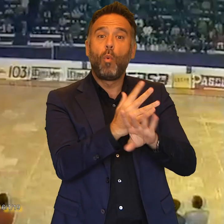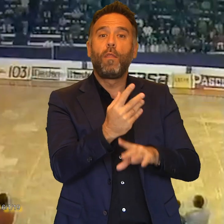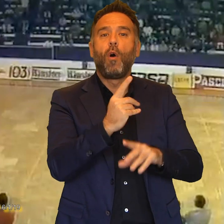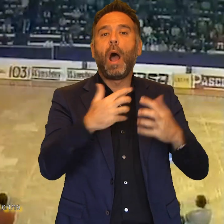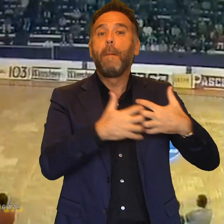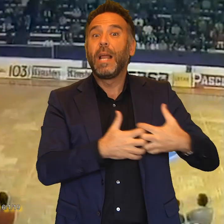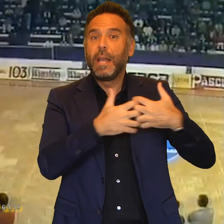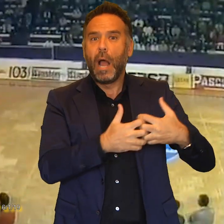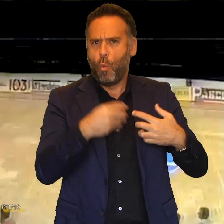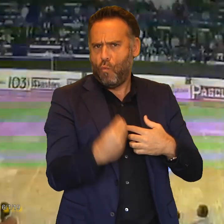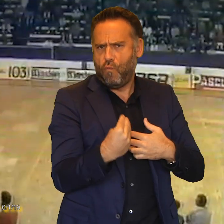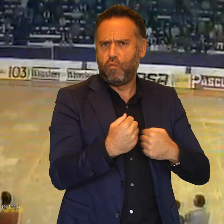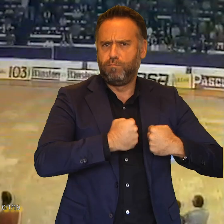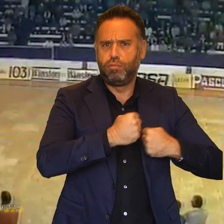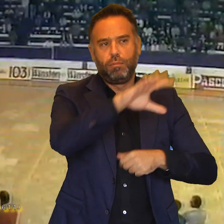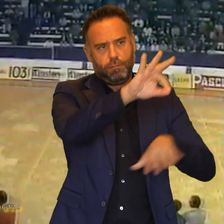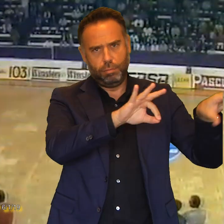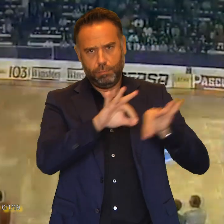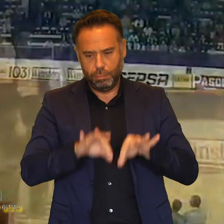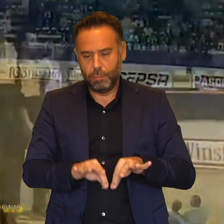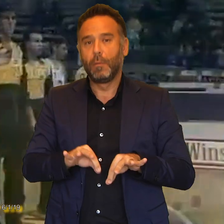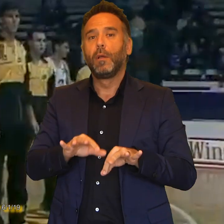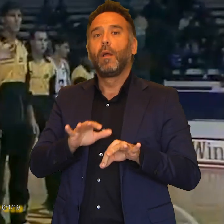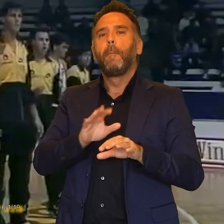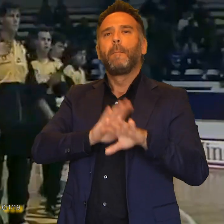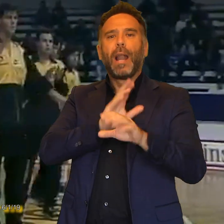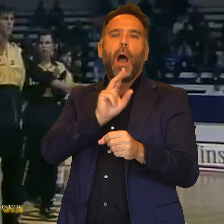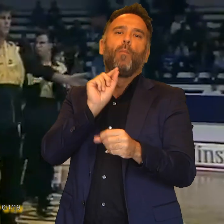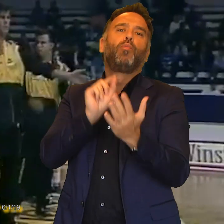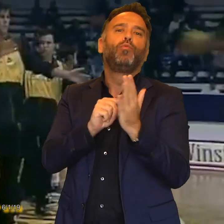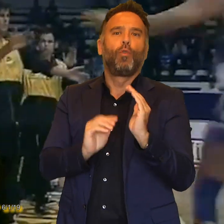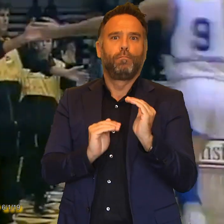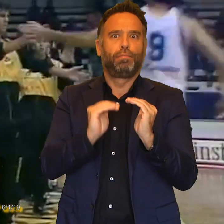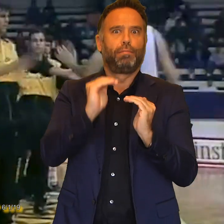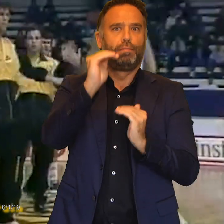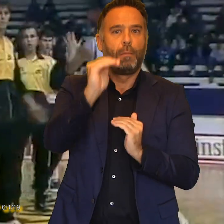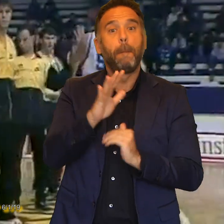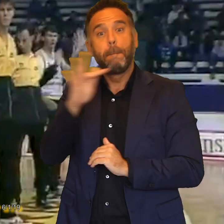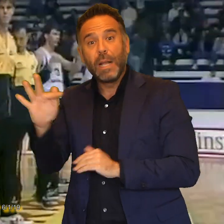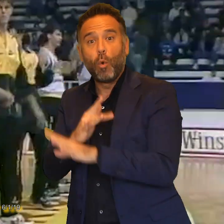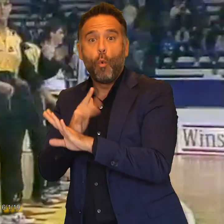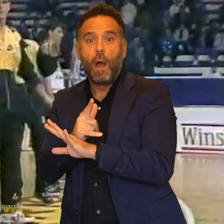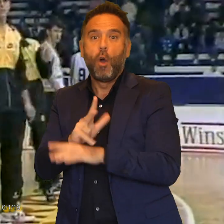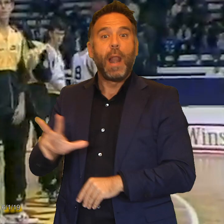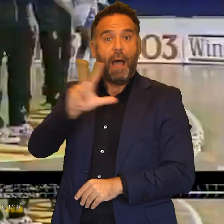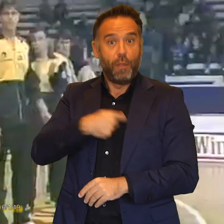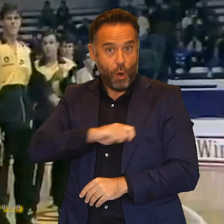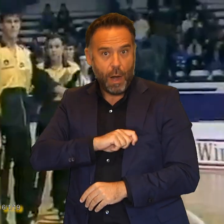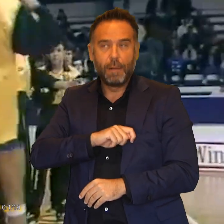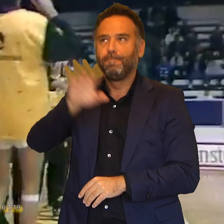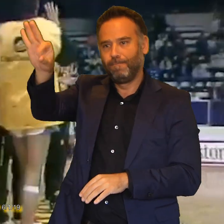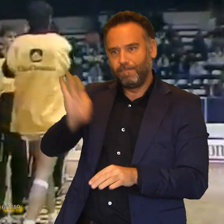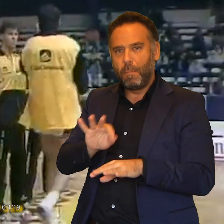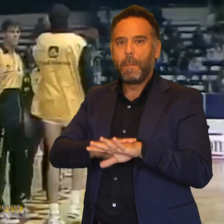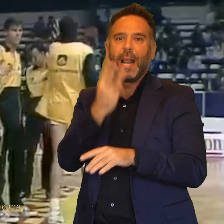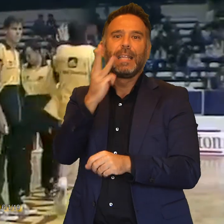de americanos que asumía los galones en tareas de anotación y con algún jugador nacional de calidad que